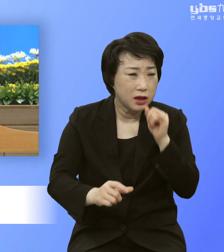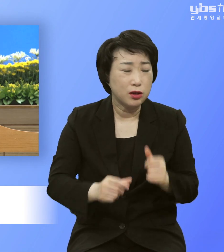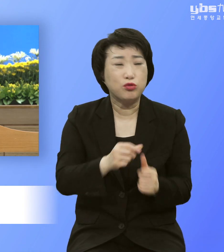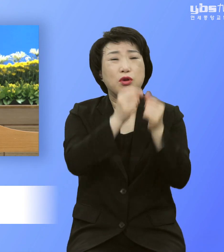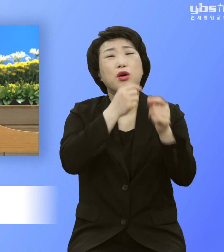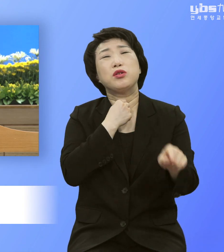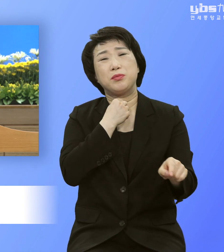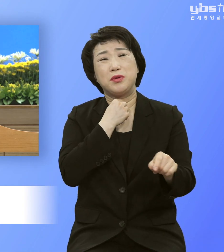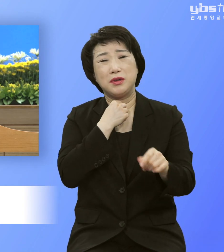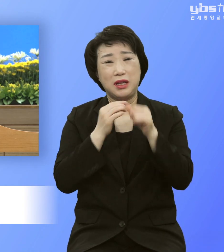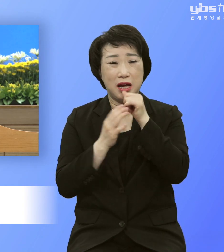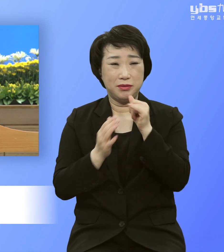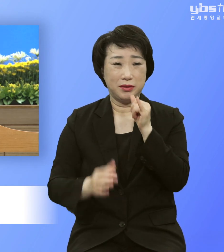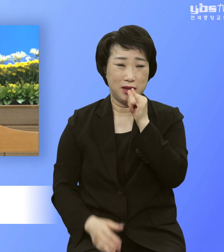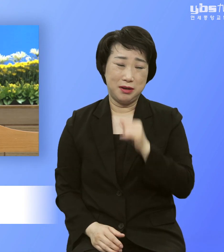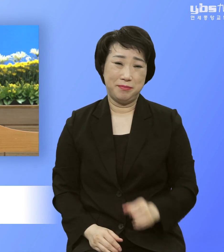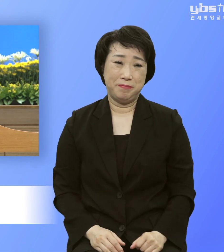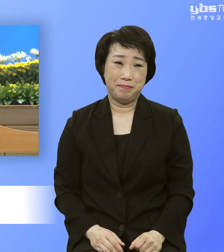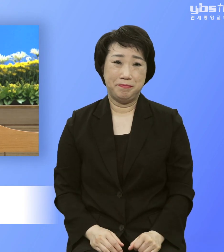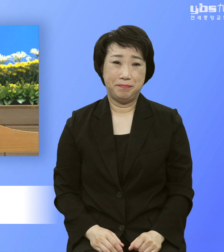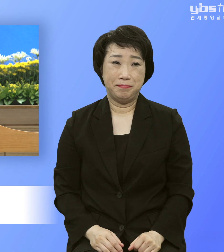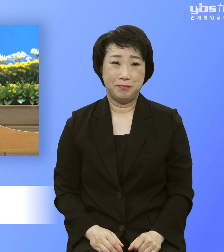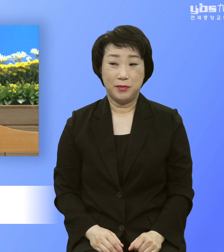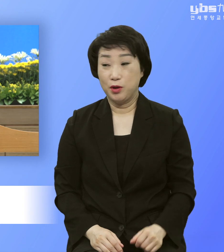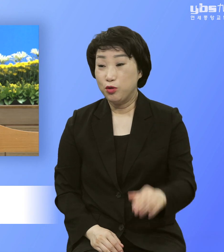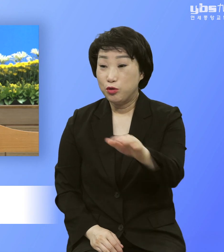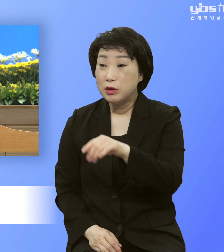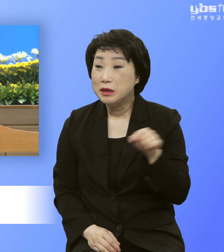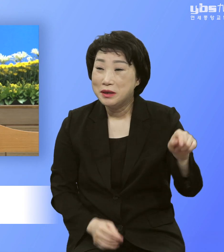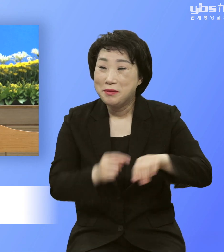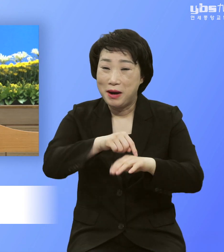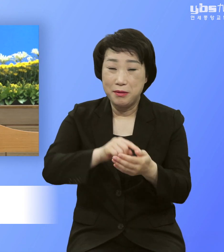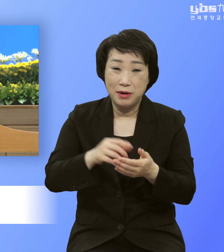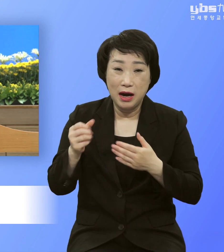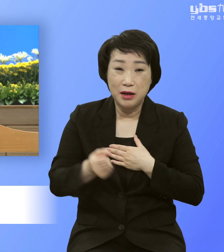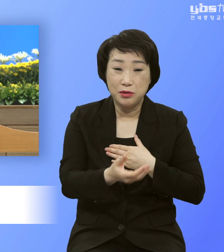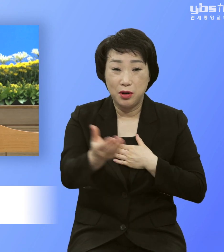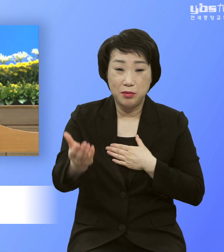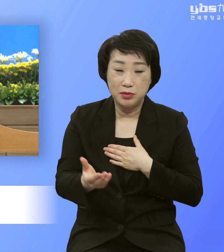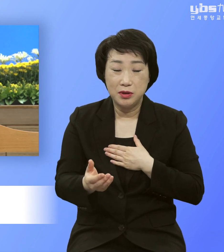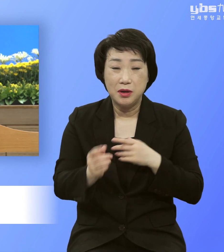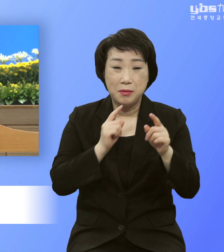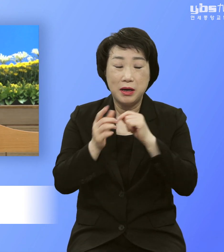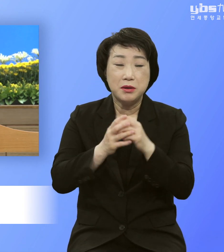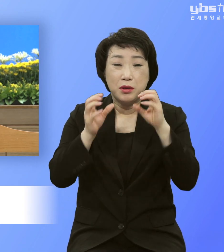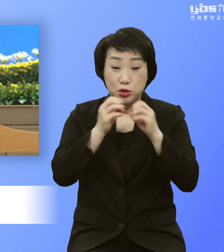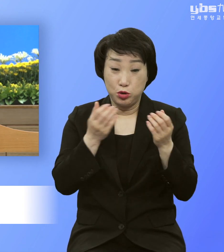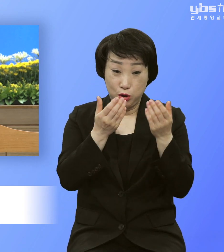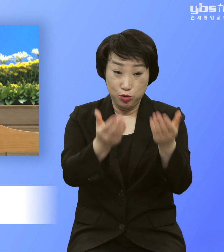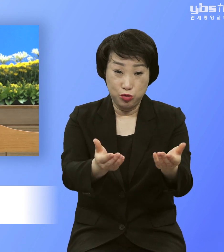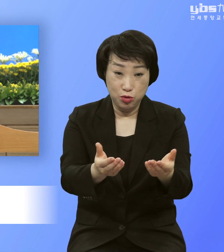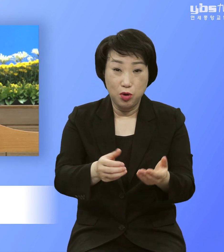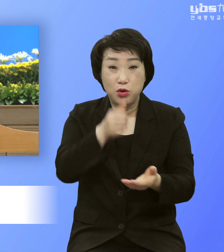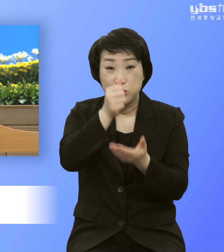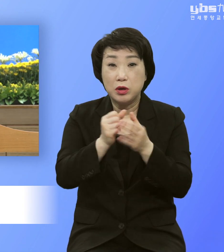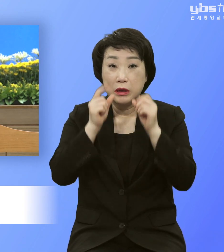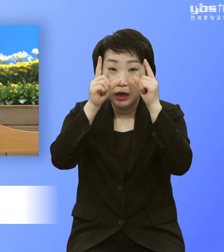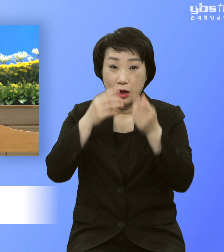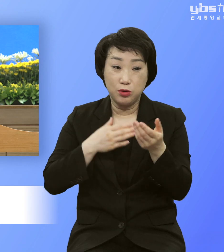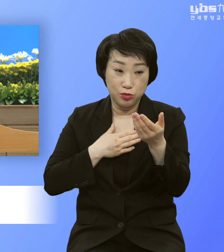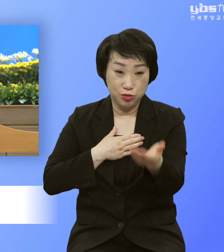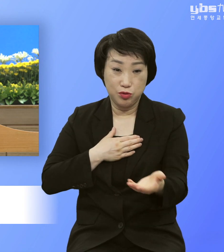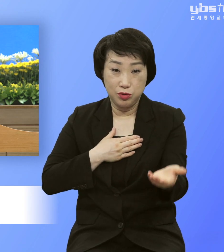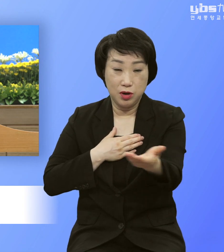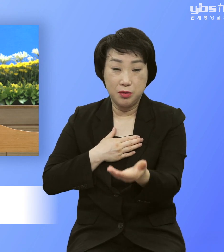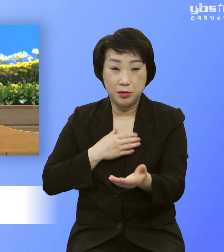말이에요. 마음. 응? 근데 우리는 그 마음으로 그렇게 말씀을 전하고 죄를 깨닫게